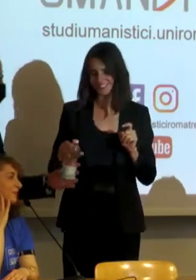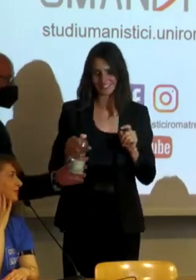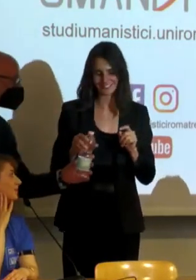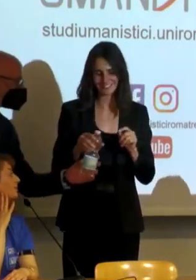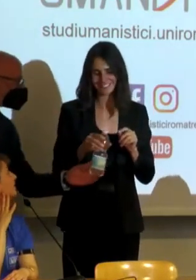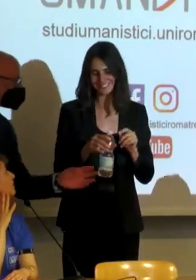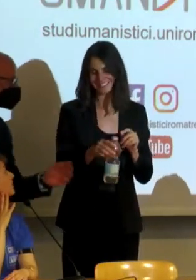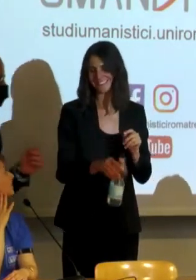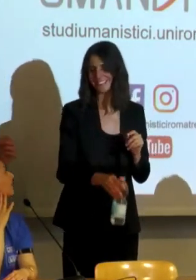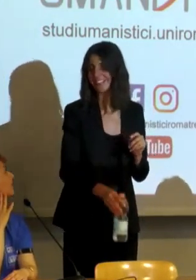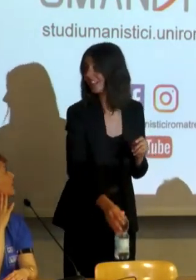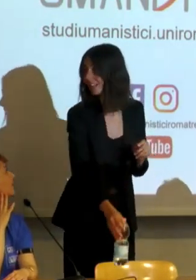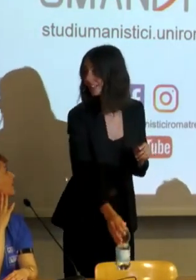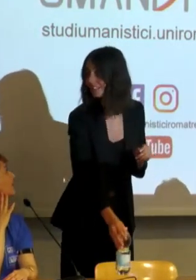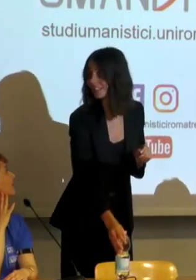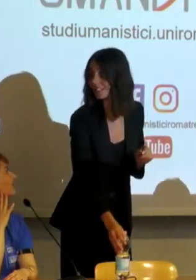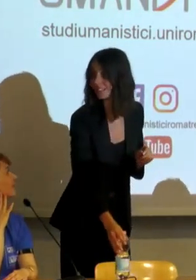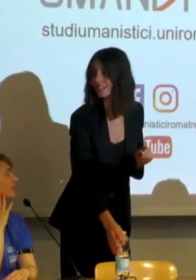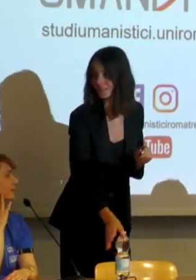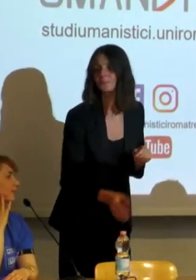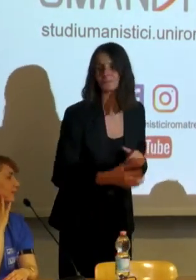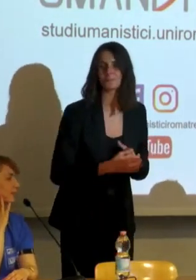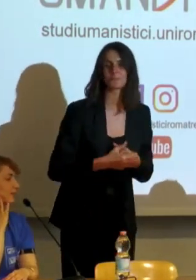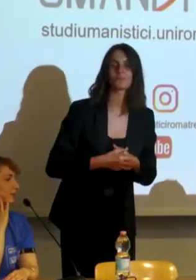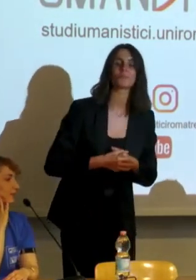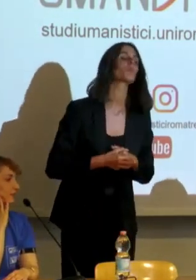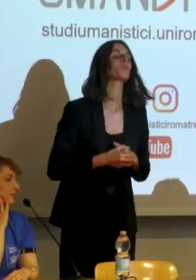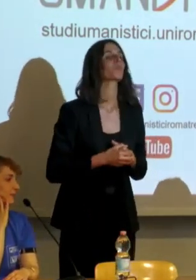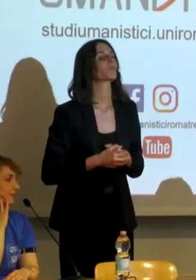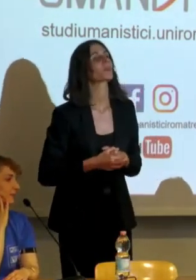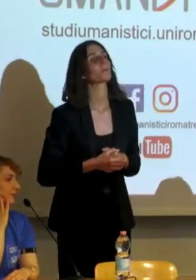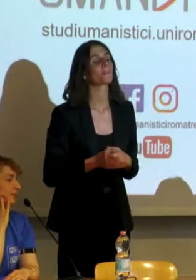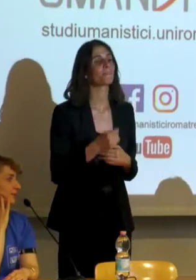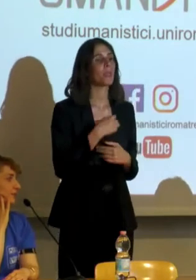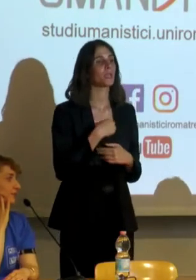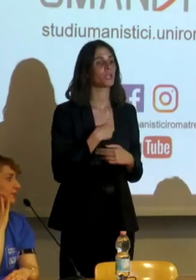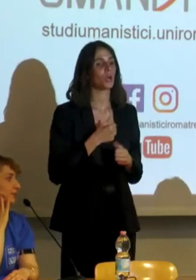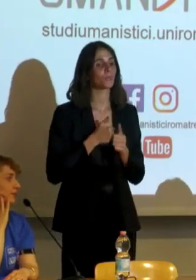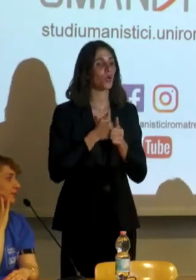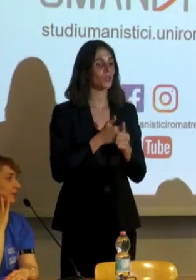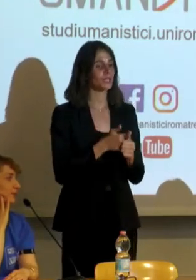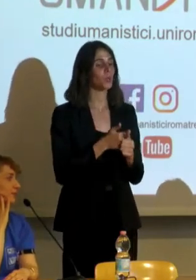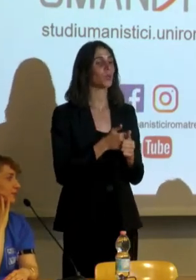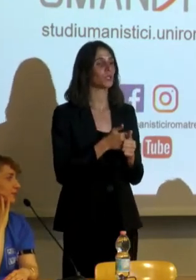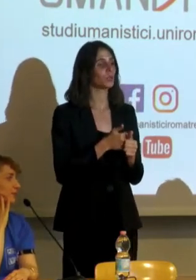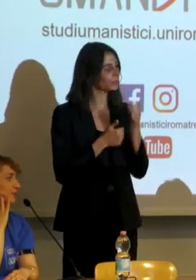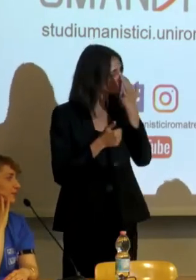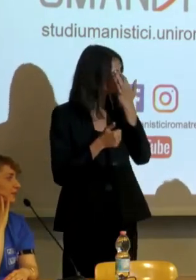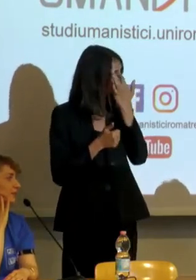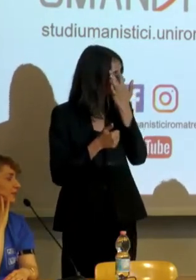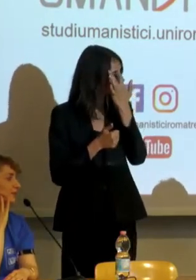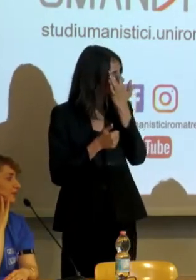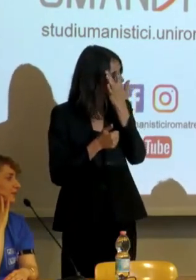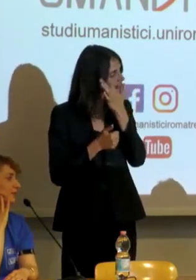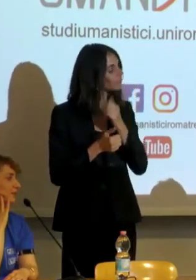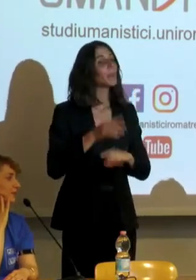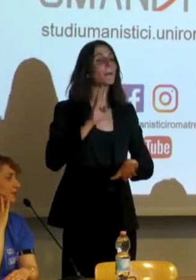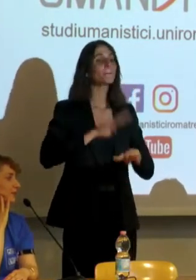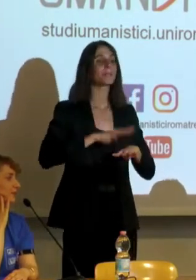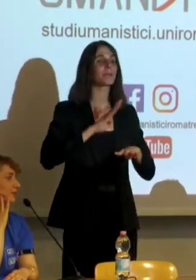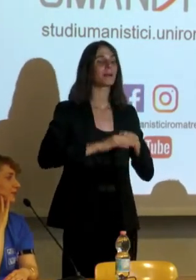il fallimento, la sconfitta, ho cambiato. E ho seguito quelle che all'epoca erano le mie ancora magmatiche e confuse